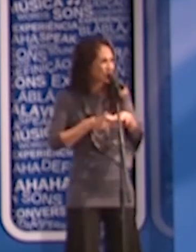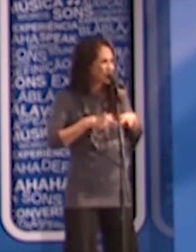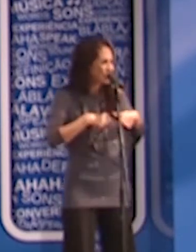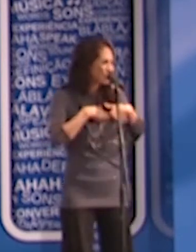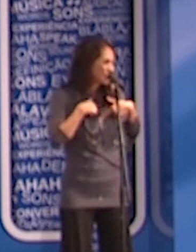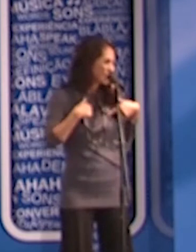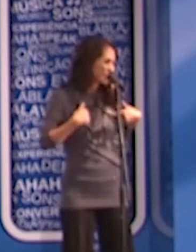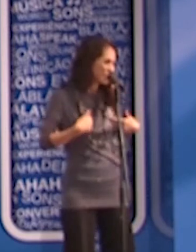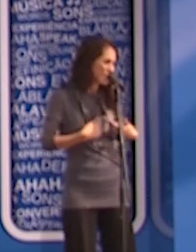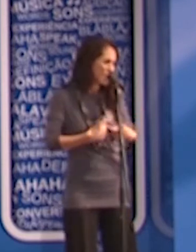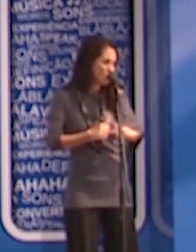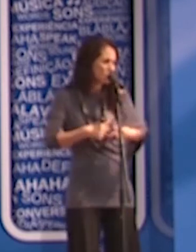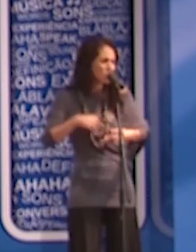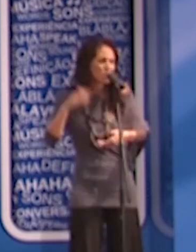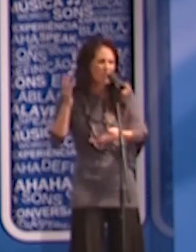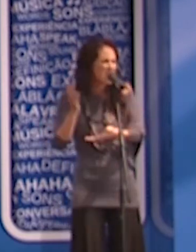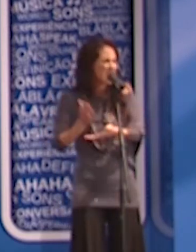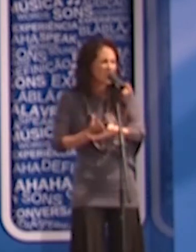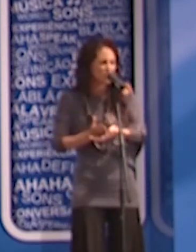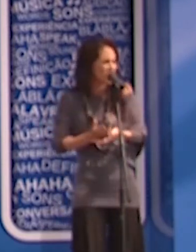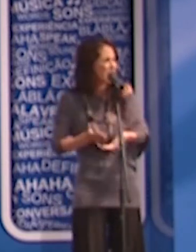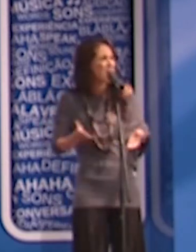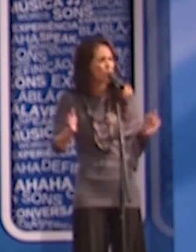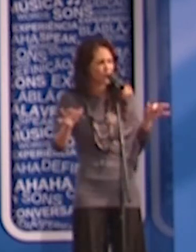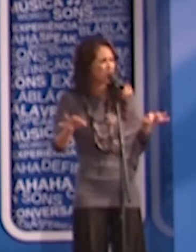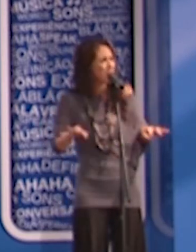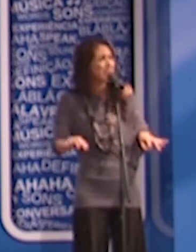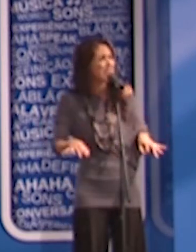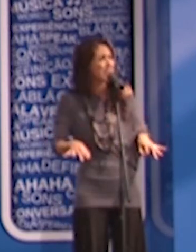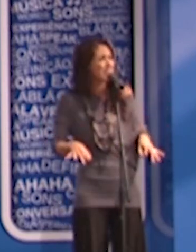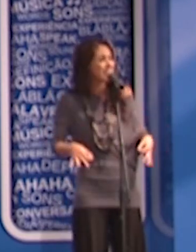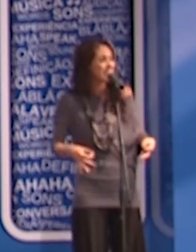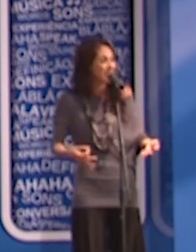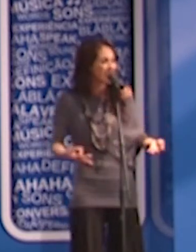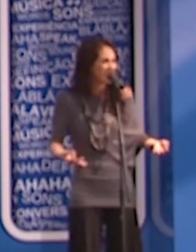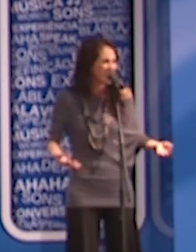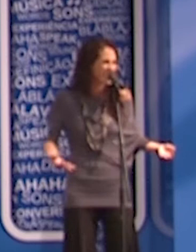do coração até ao fim.